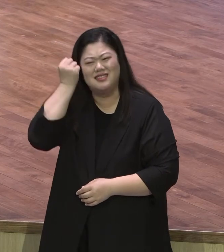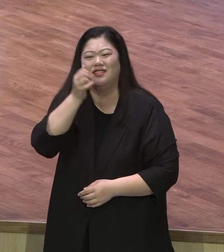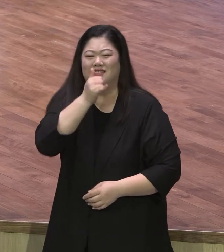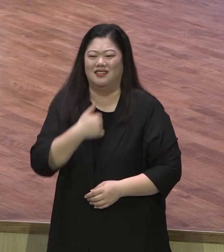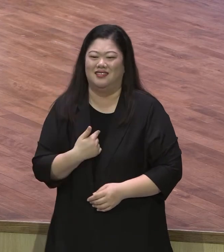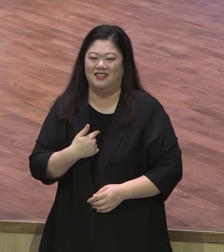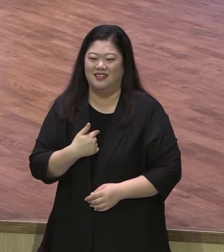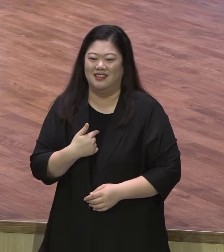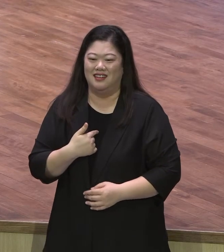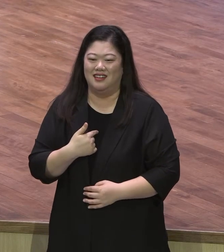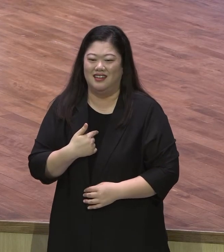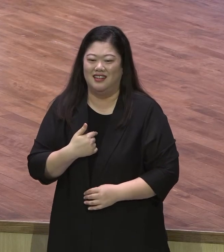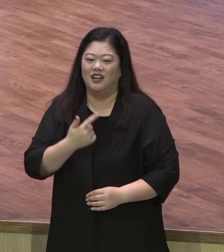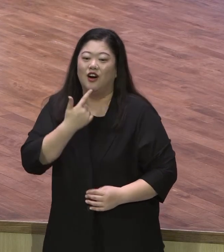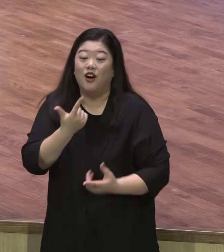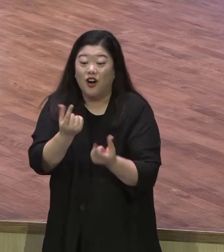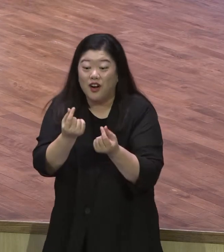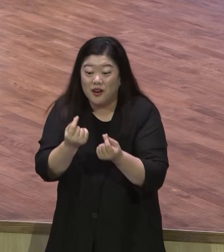간절히 기도하고